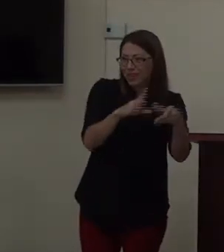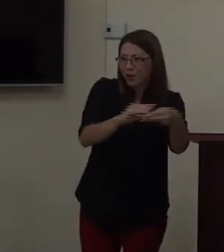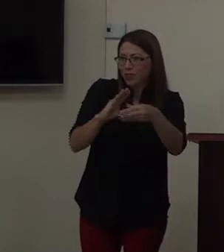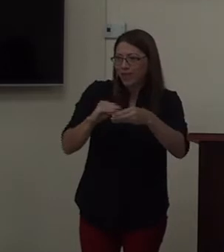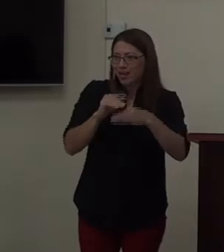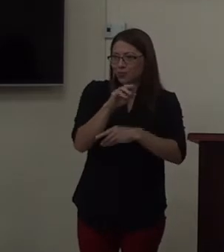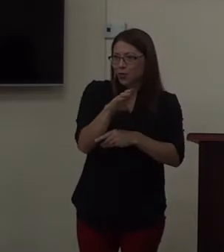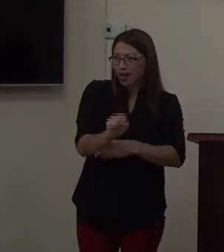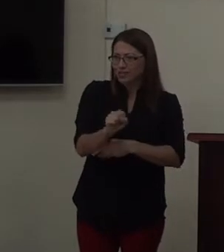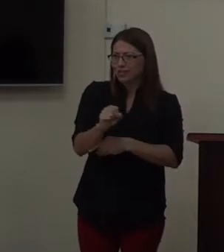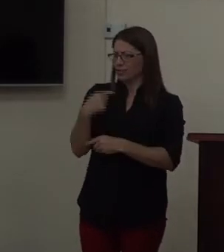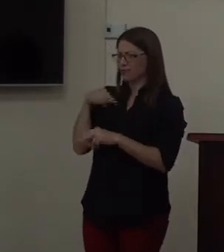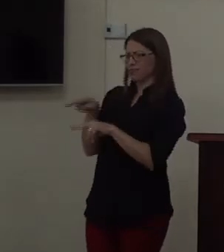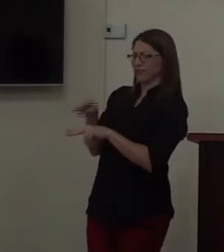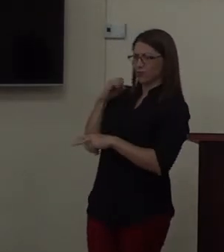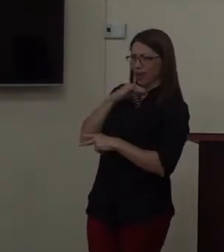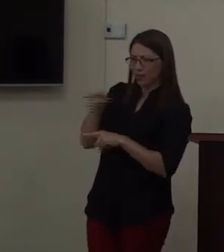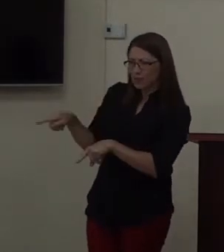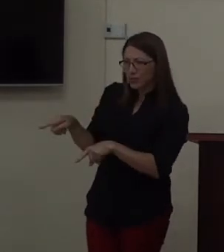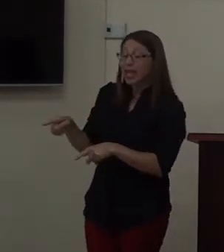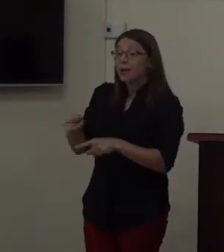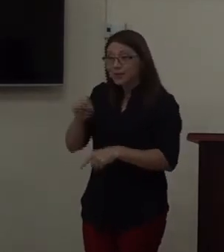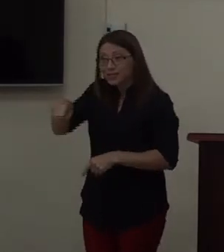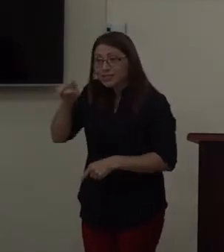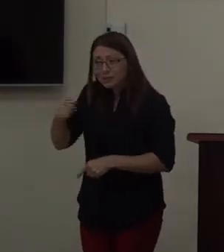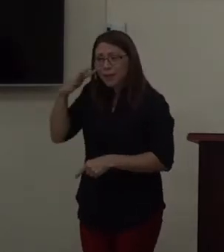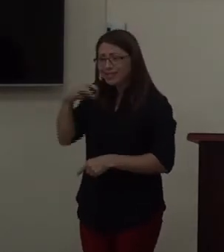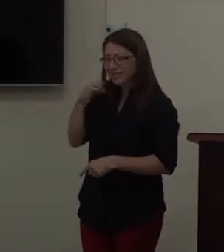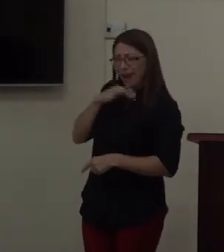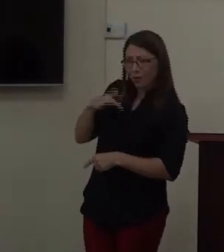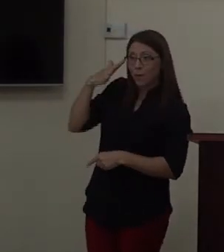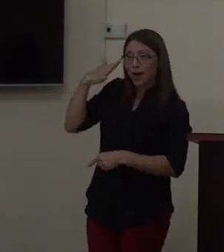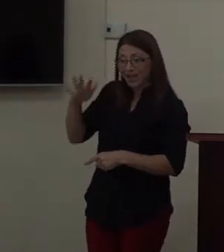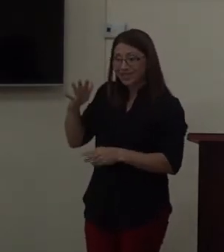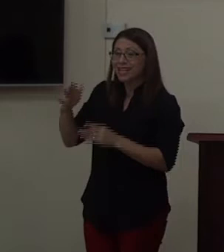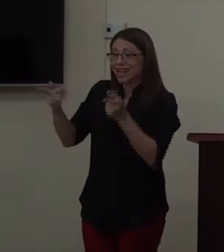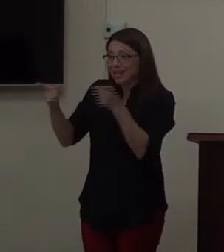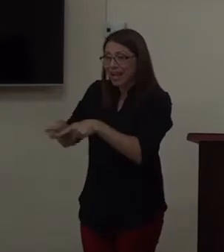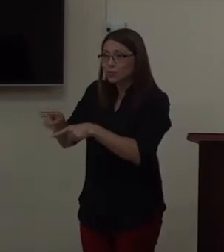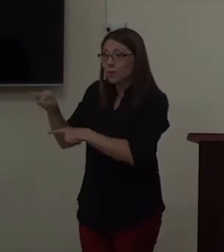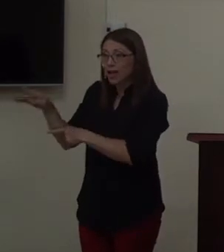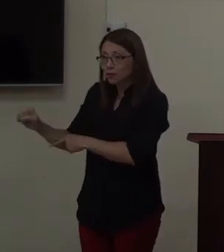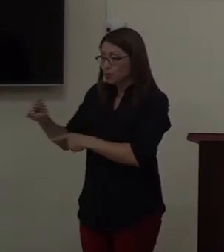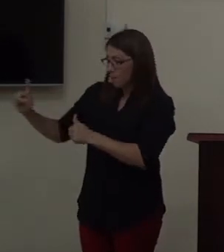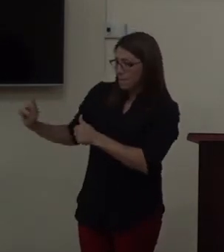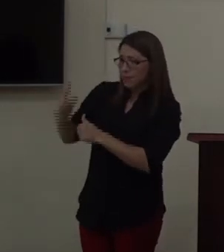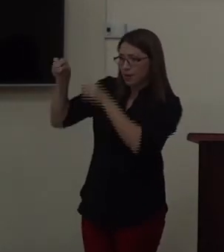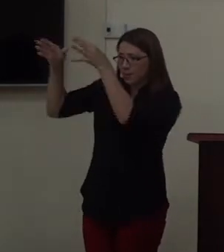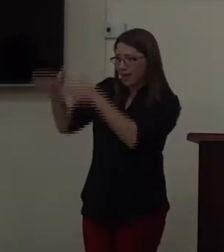lo cual a mí me parecía muy raro. Pues sí, efectivamente parece raro, parece que en el caso de los malecos, el primer maestro que entró ahí